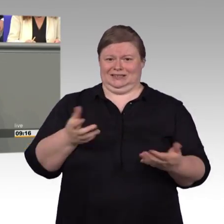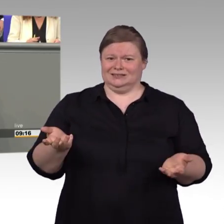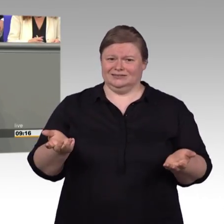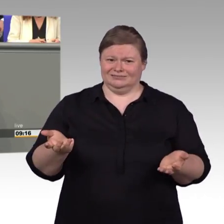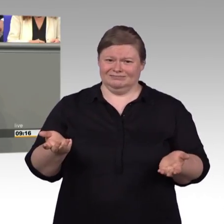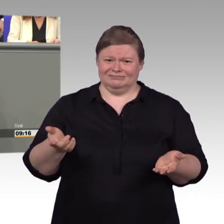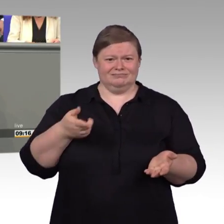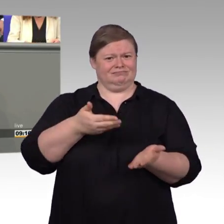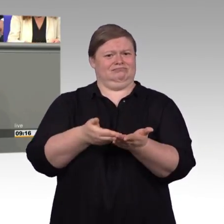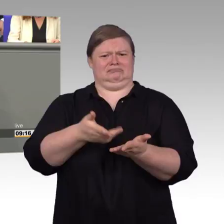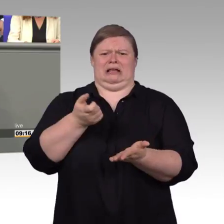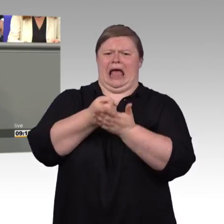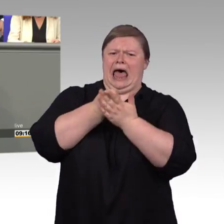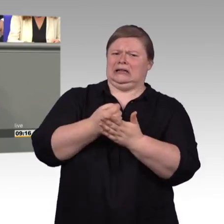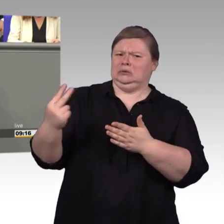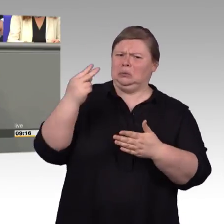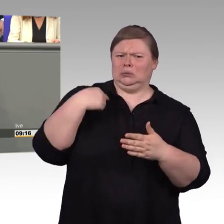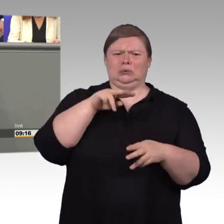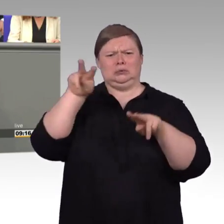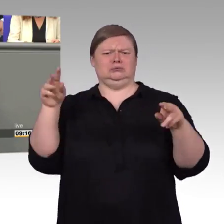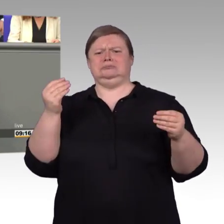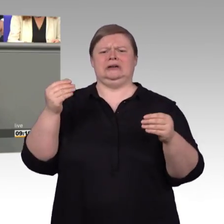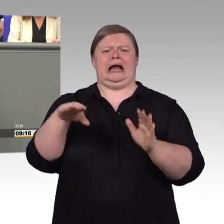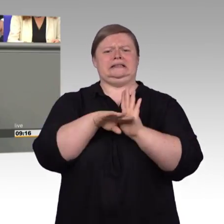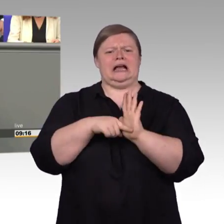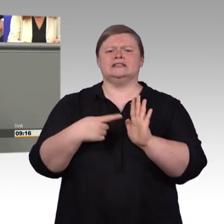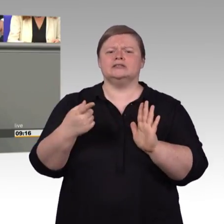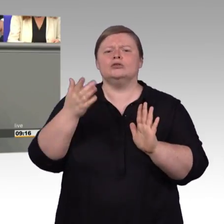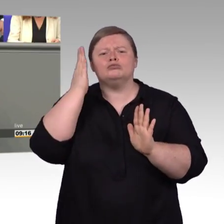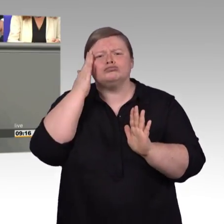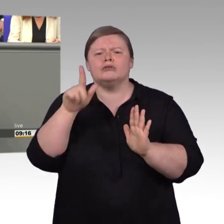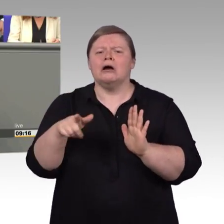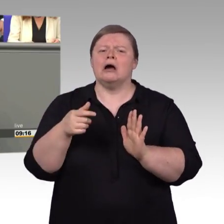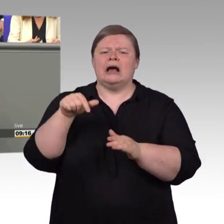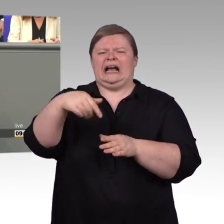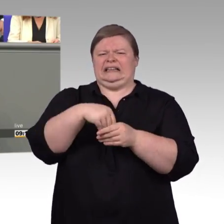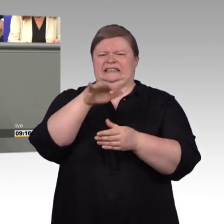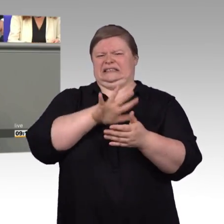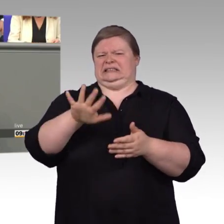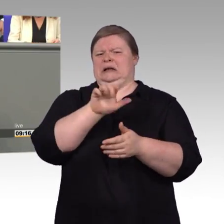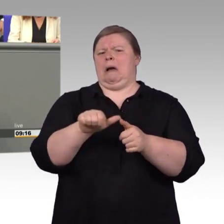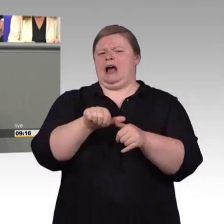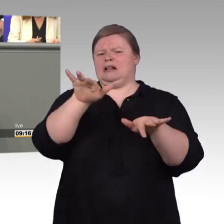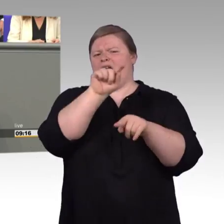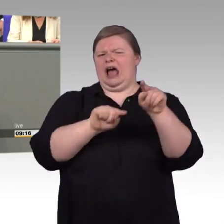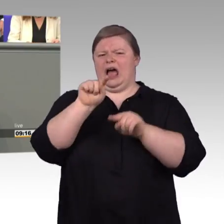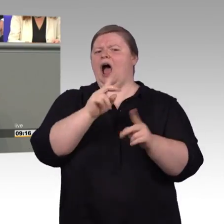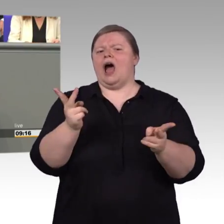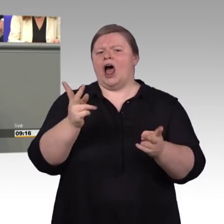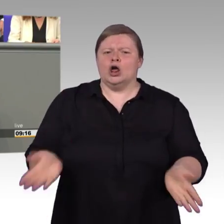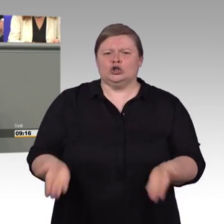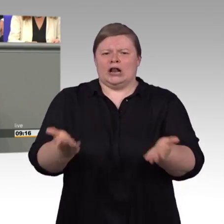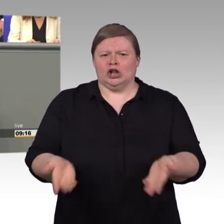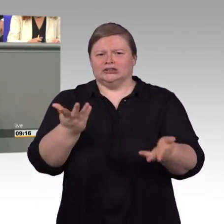betreffend ein einzelnes großes Unternehmen genannt. Aus Kreisen der Linken in meinem Bundesland habe ich